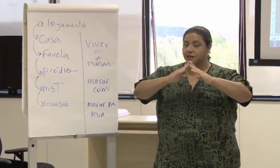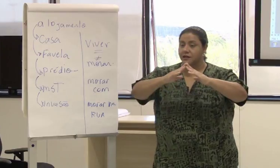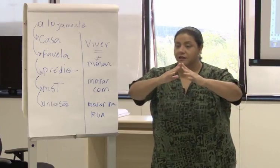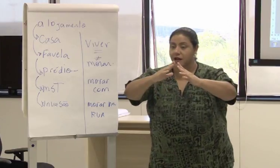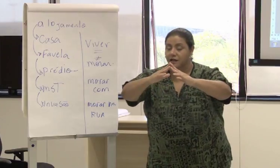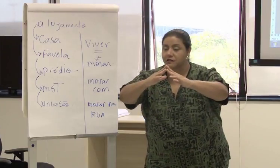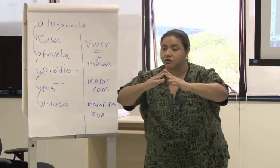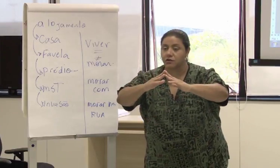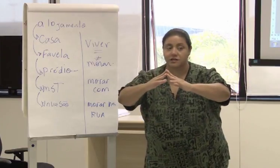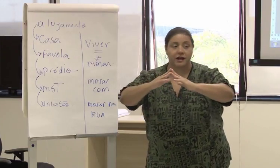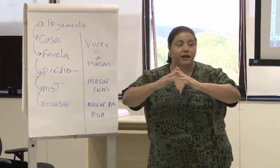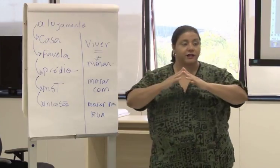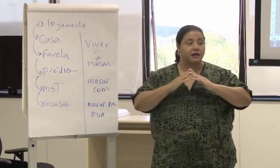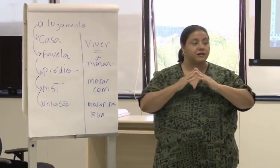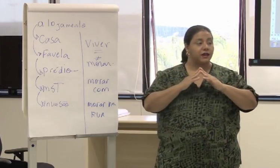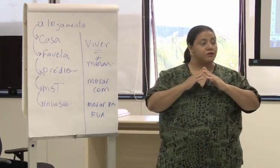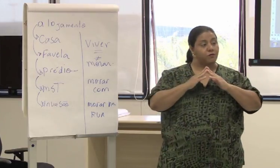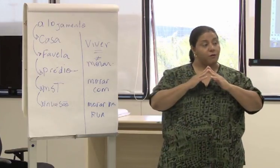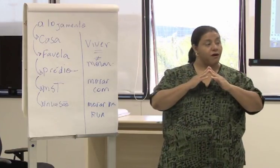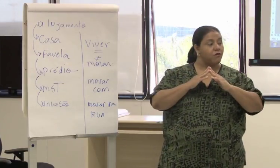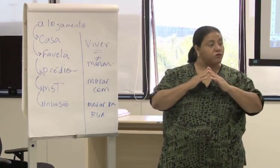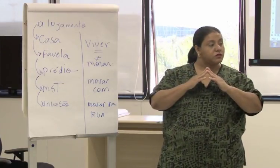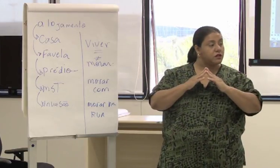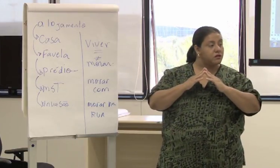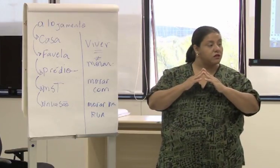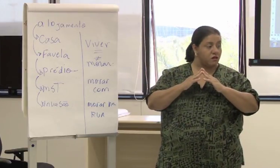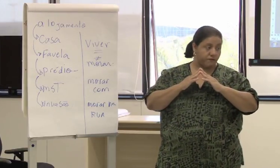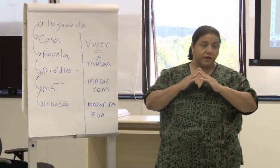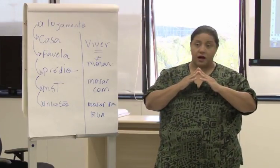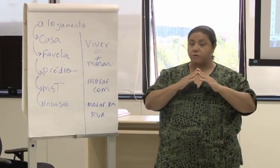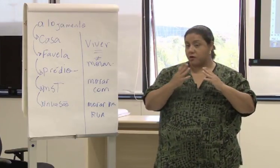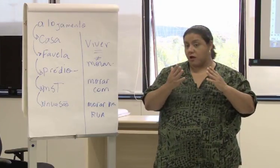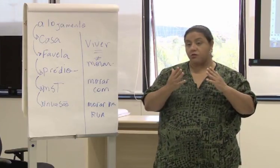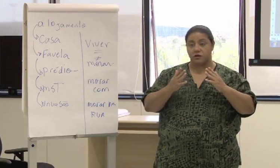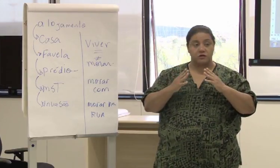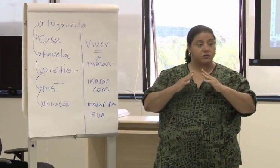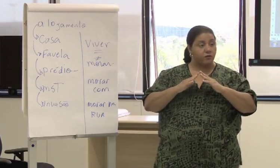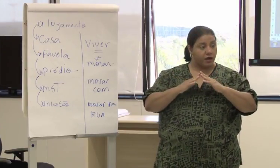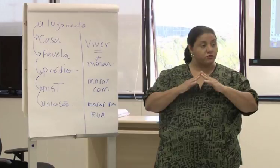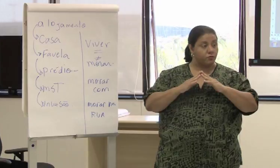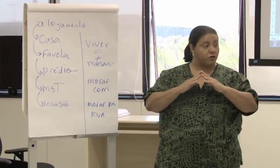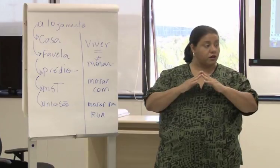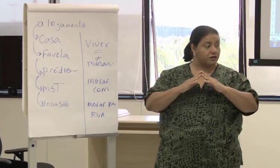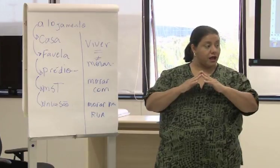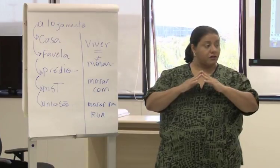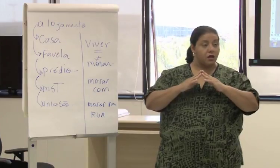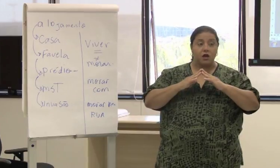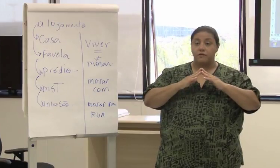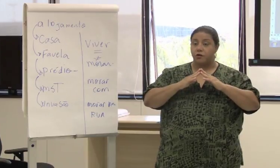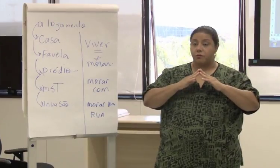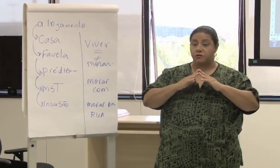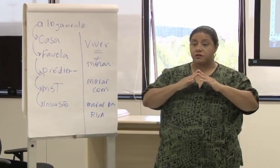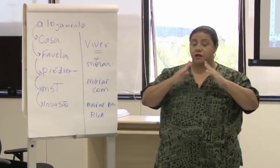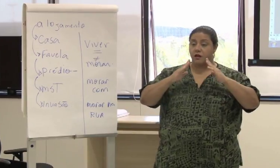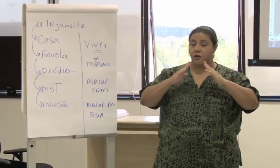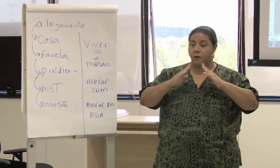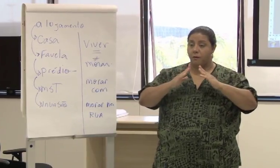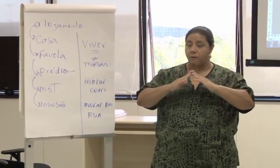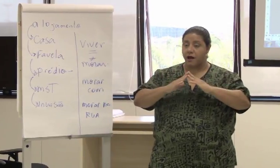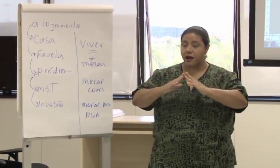casa, casa, se eu não quiser caracterizar que é tipo uma bagunça, tá? Porque muitas vezes não é super organizado. Então, eu posso fazer